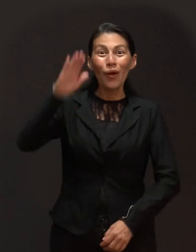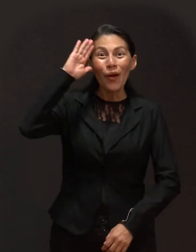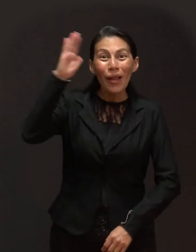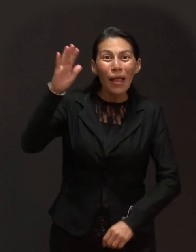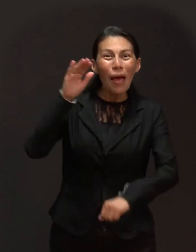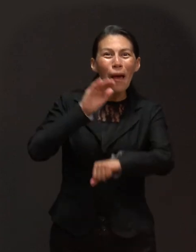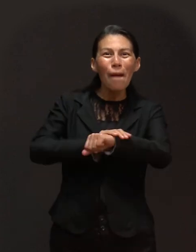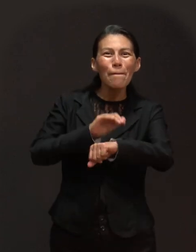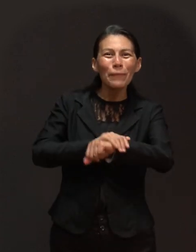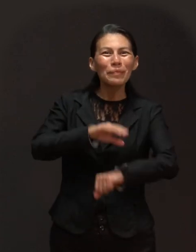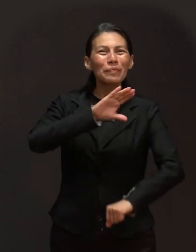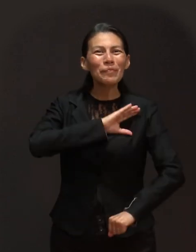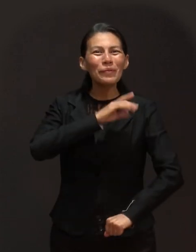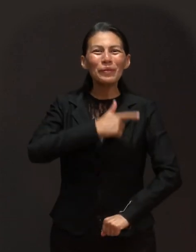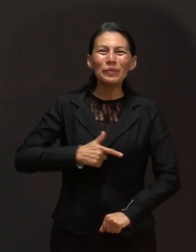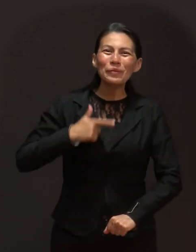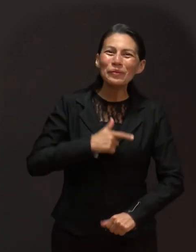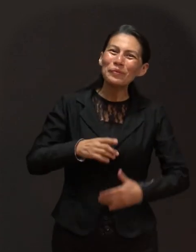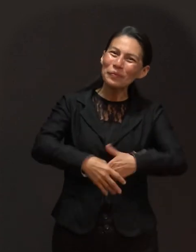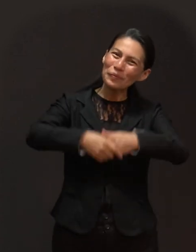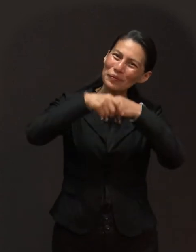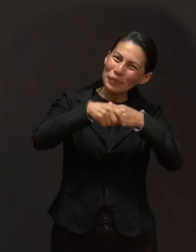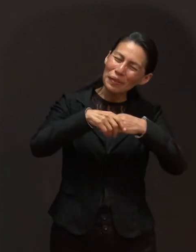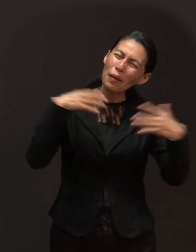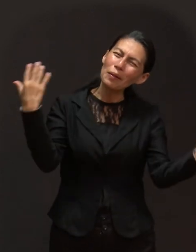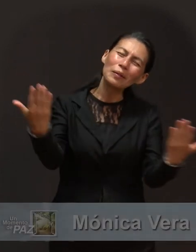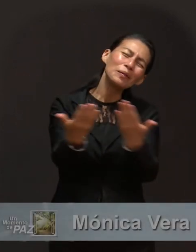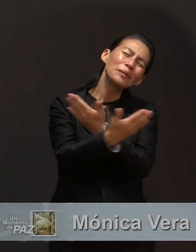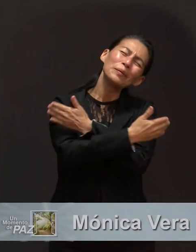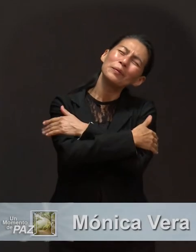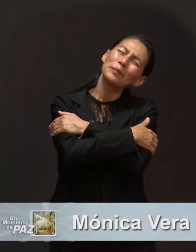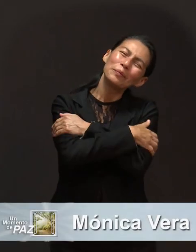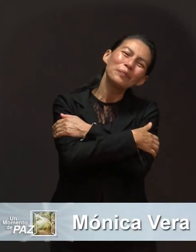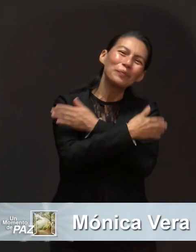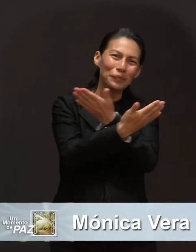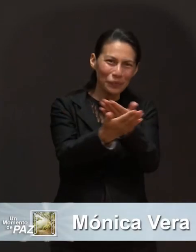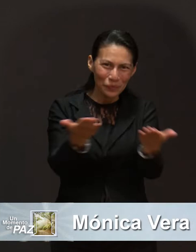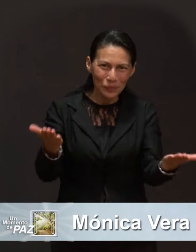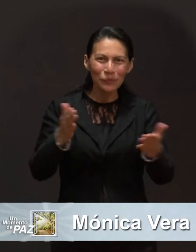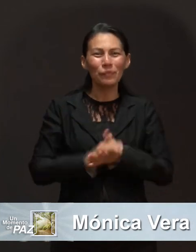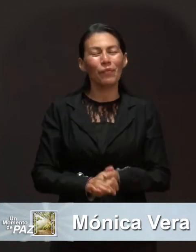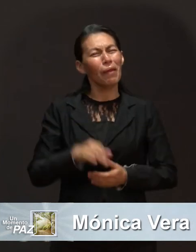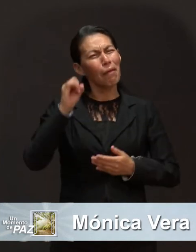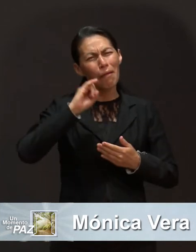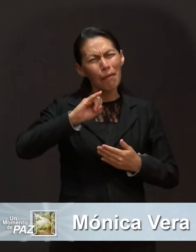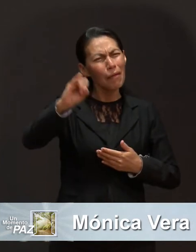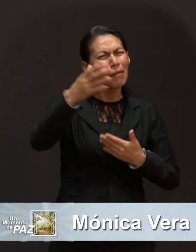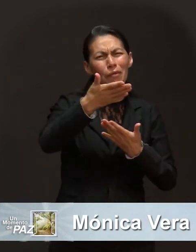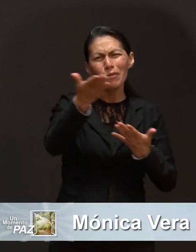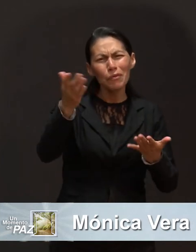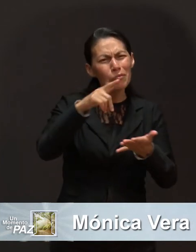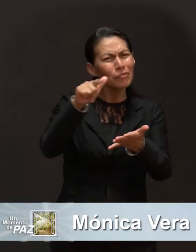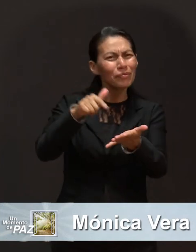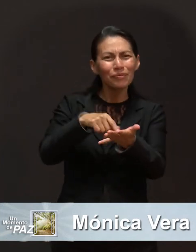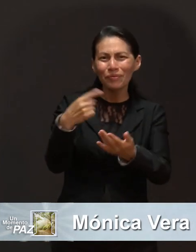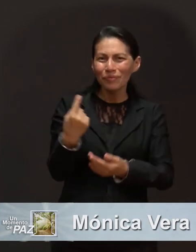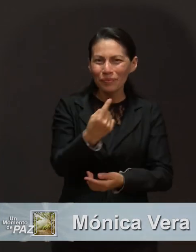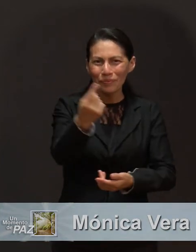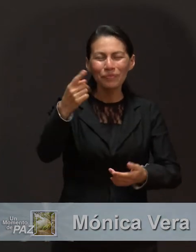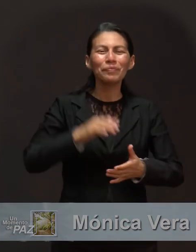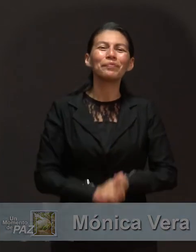¿Qué tal, queridos amigos? Qué gusto saludarles. Un abrazo virtual a todos ustedes allá a la distancia.